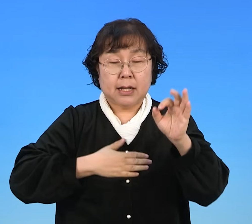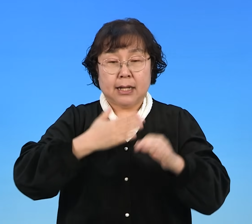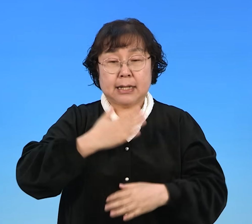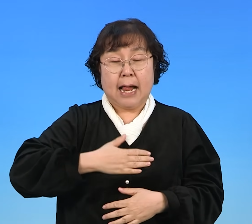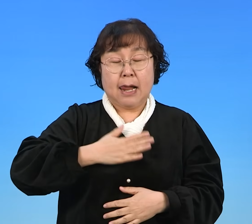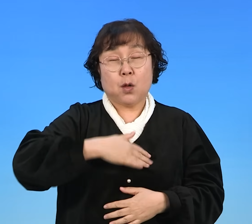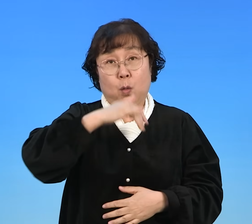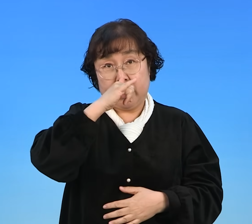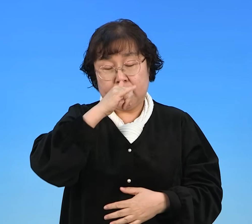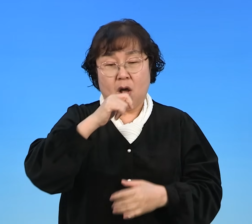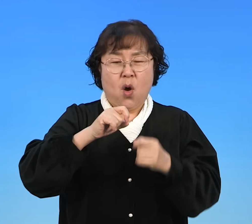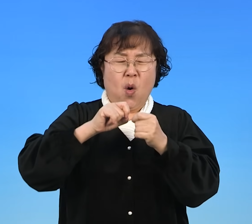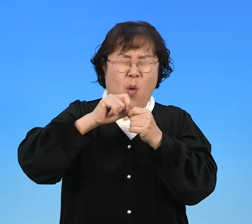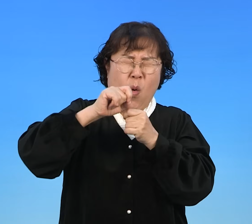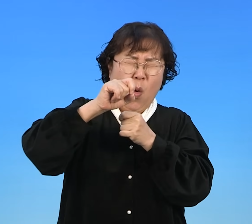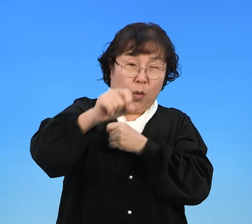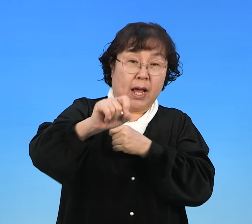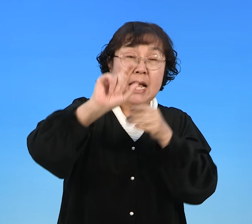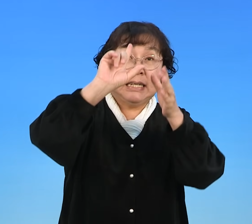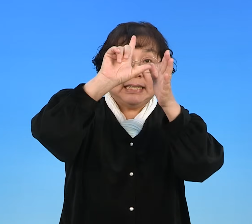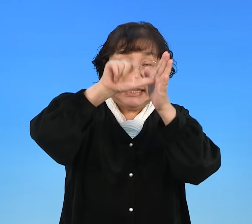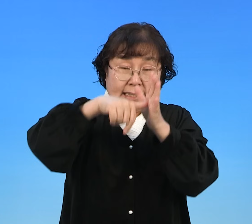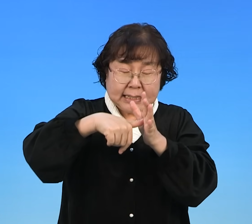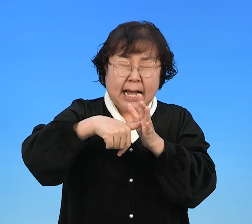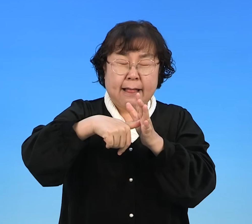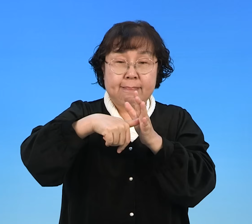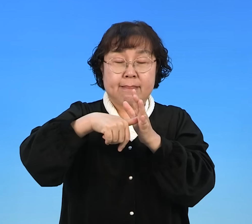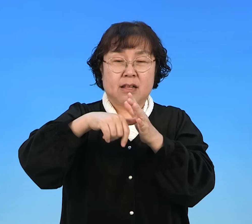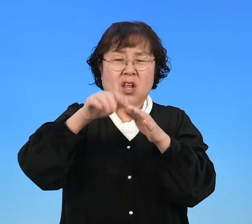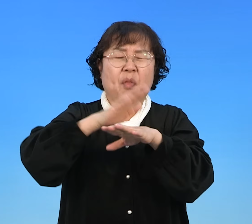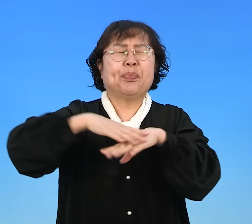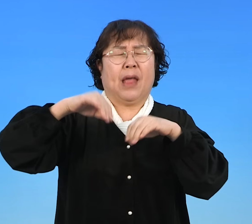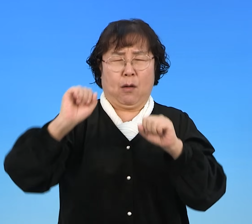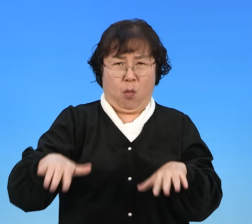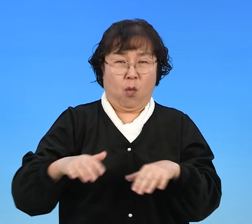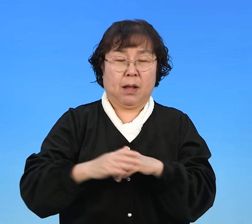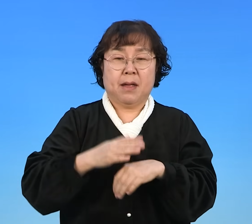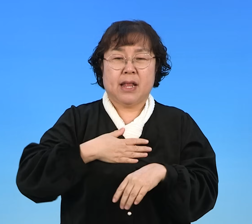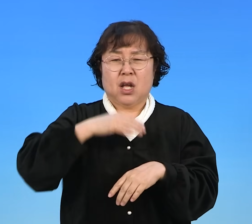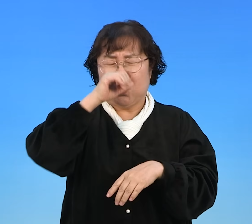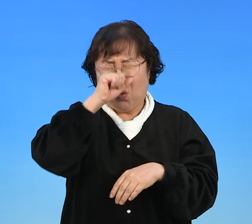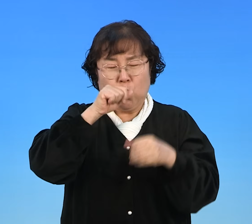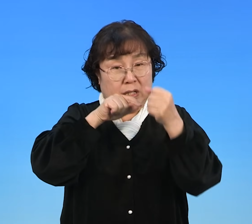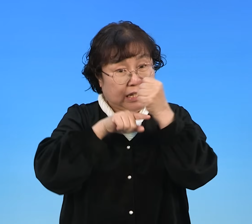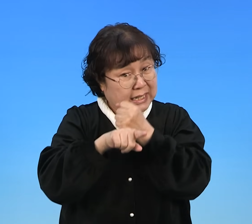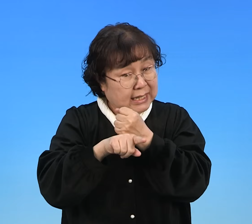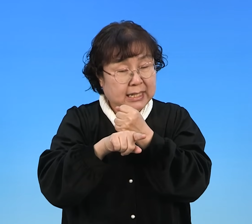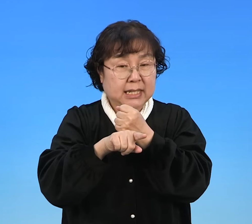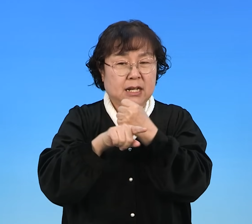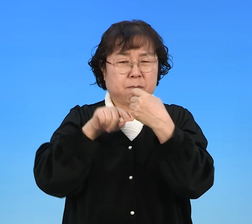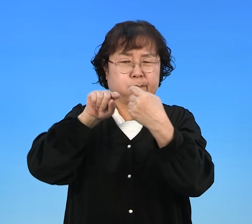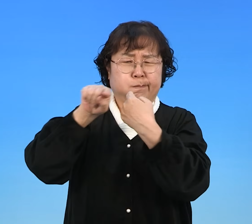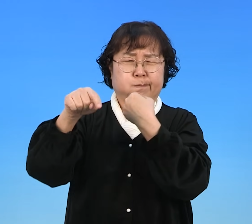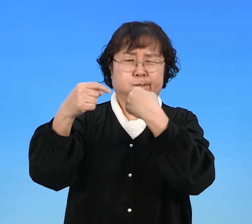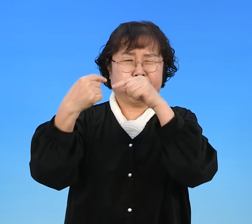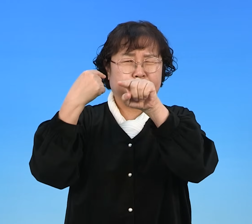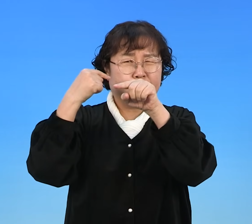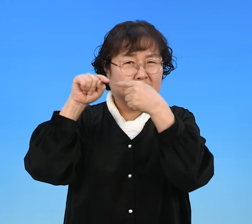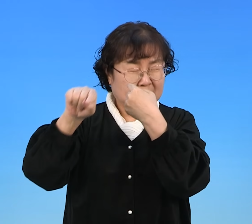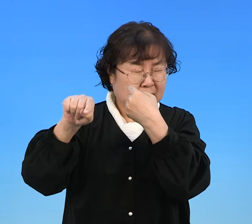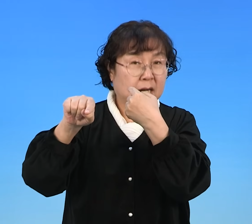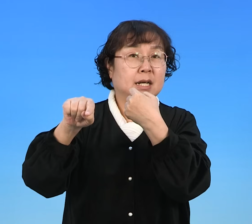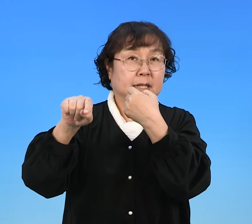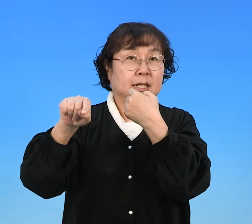긴 세월 헛되이 보내고 좋은 의도는 화살처럼, 관역에 못 닿거나